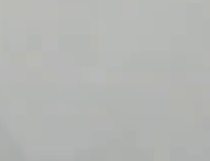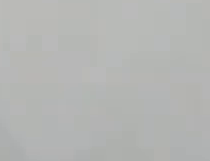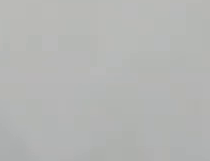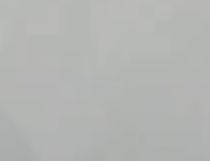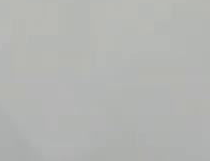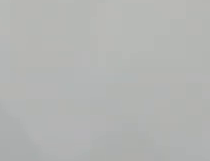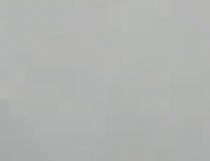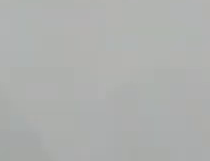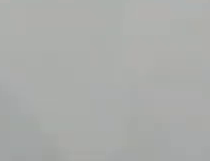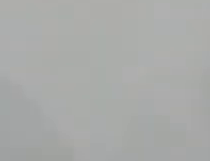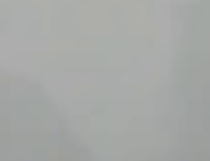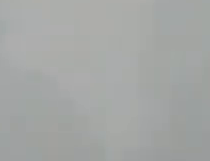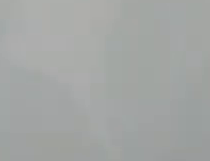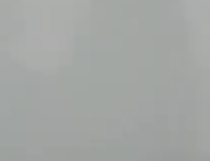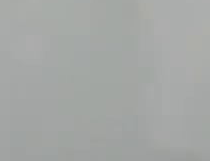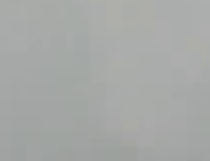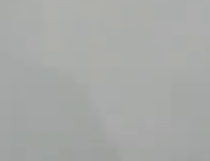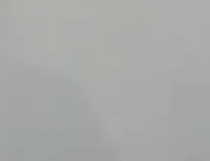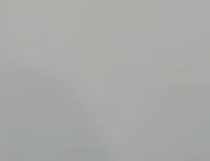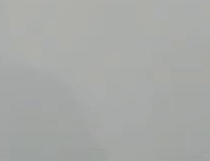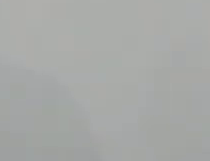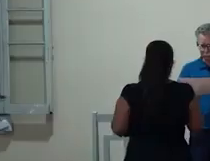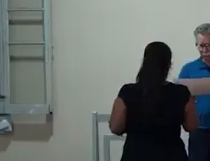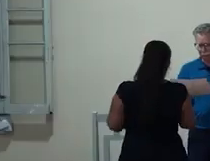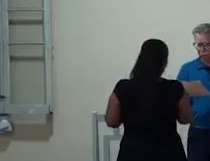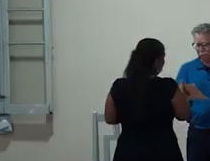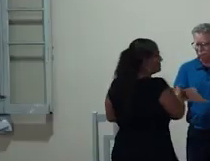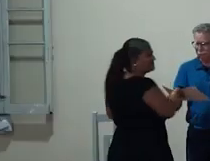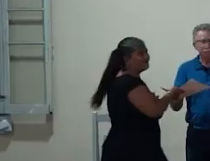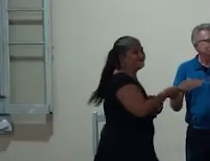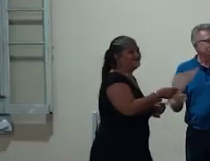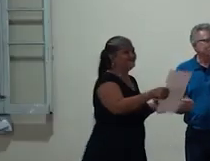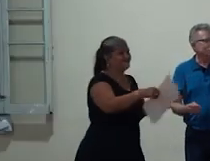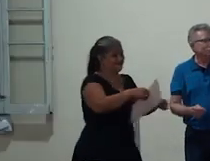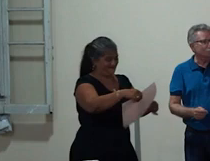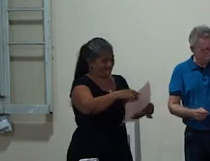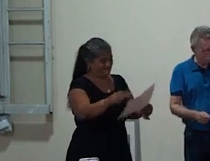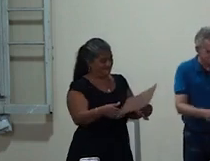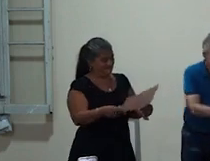homenageada de hoje, Gisela de Oliveira Cruz.